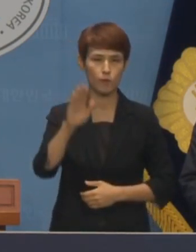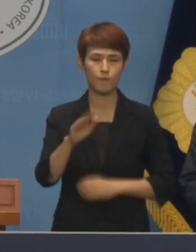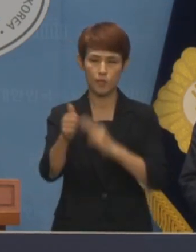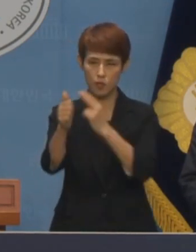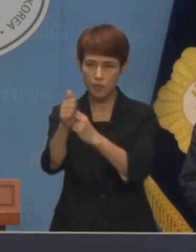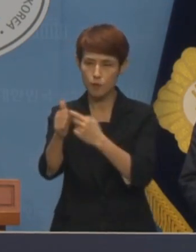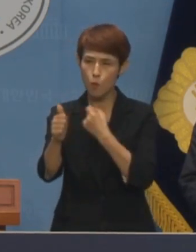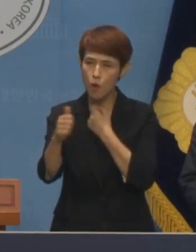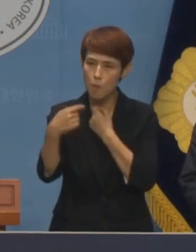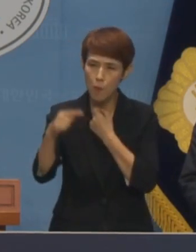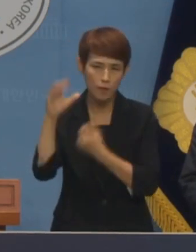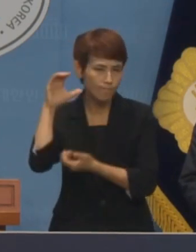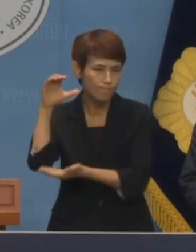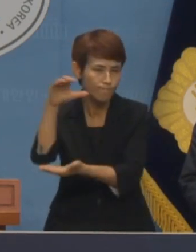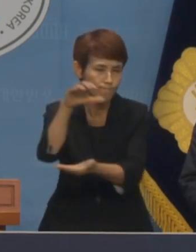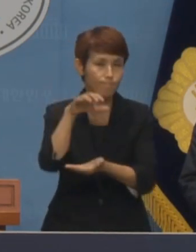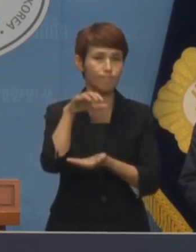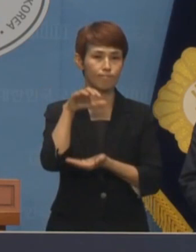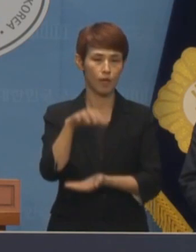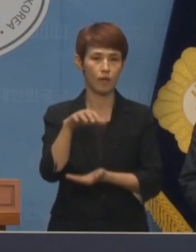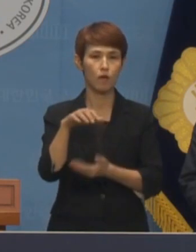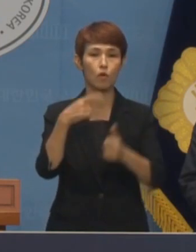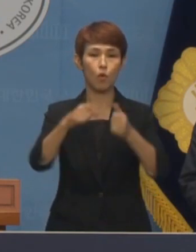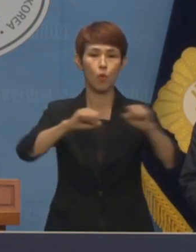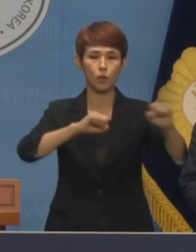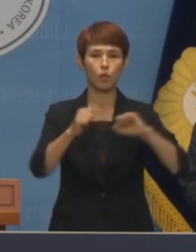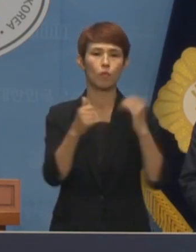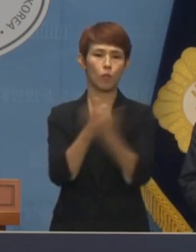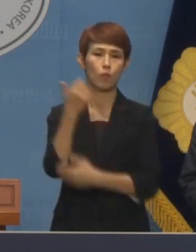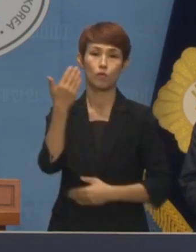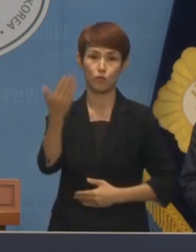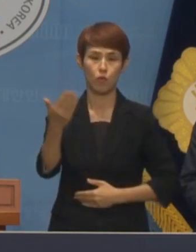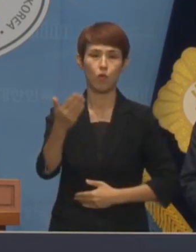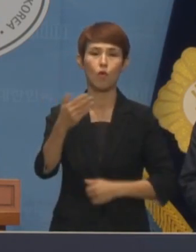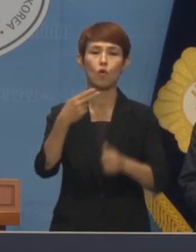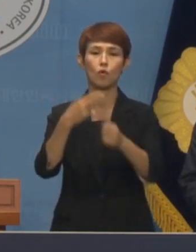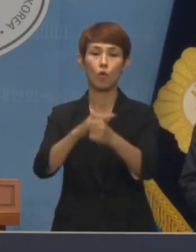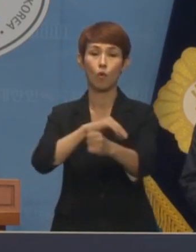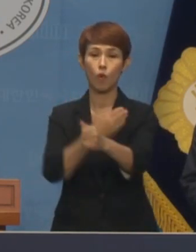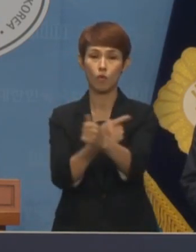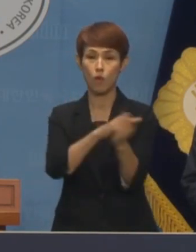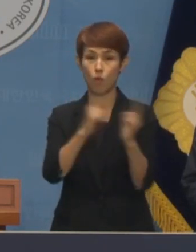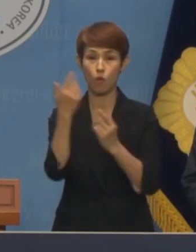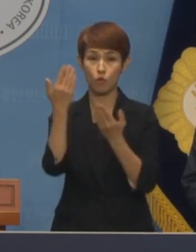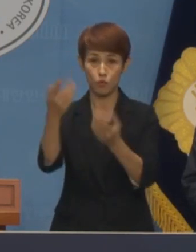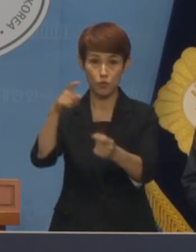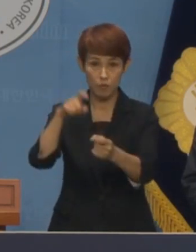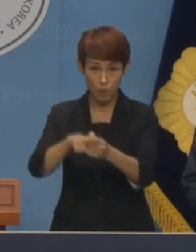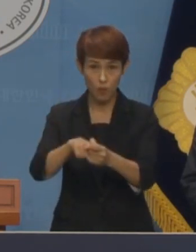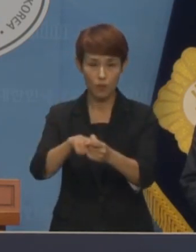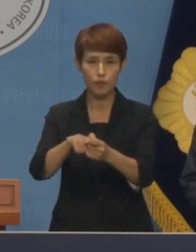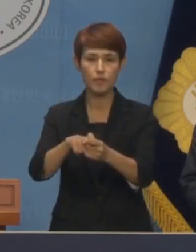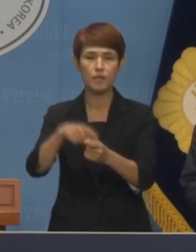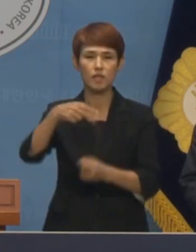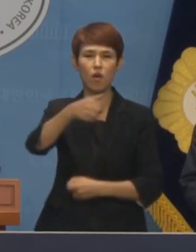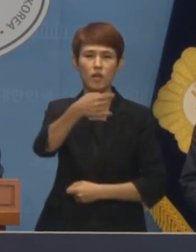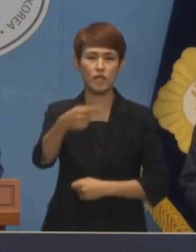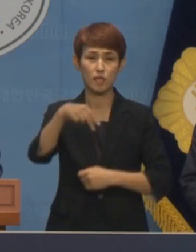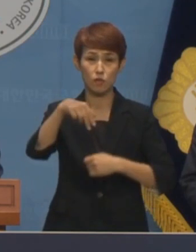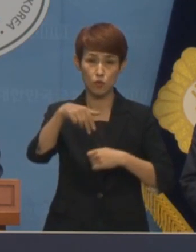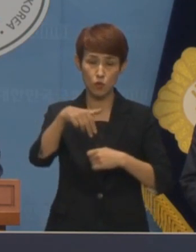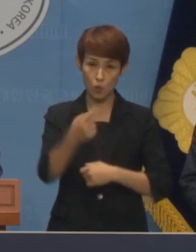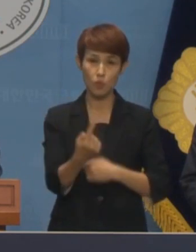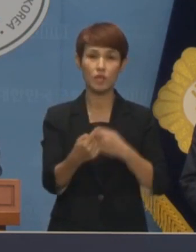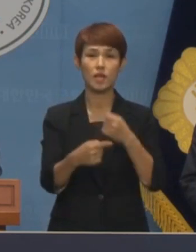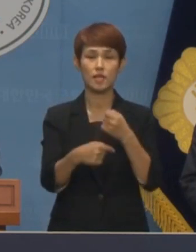선생님들의 목소리를 경청하여 교육활동을 보호하고 교권을 회복하기 위한 제2, 제3의 서희초 특별법을